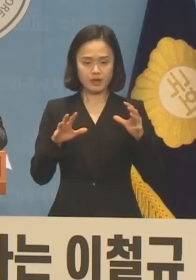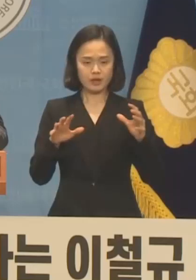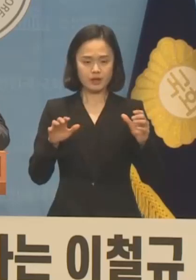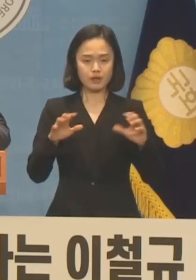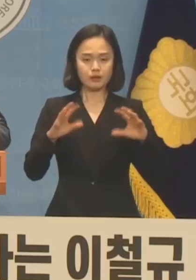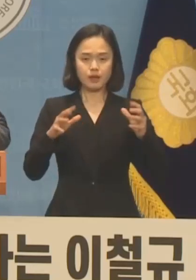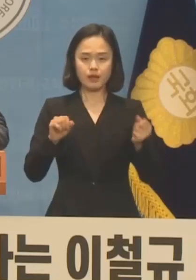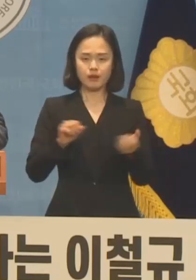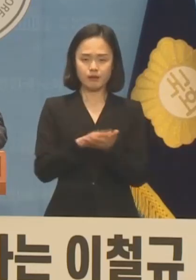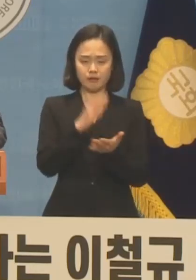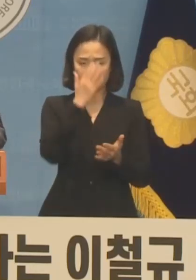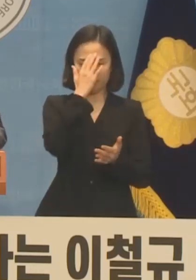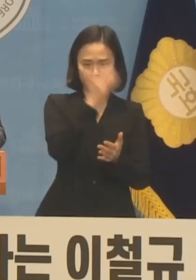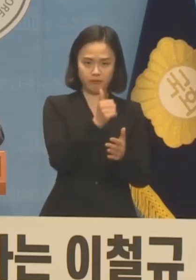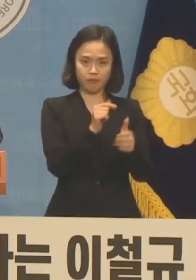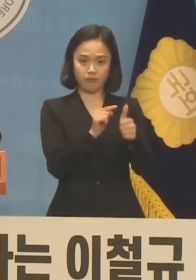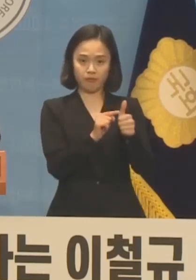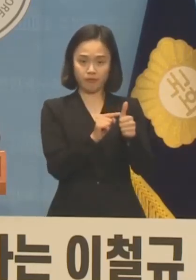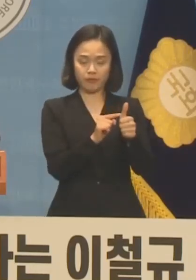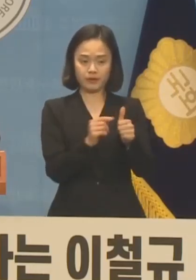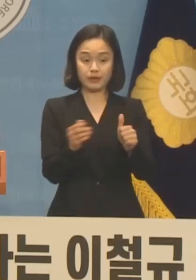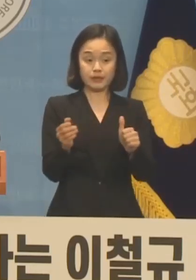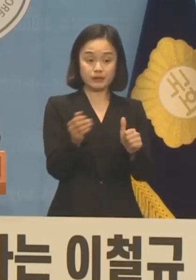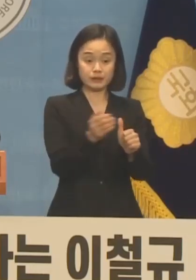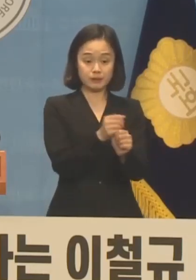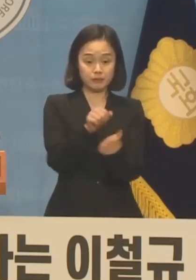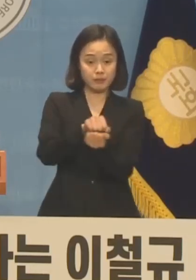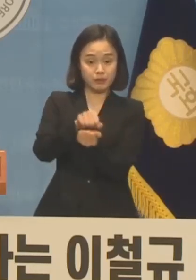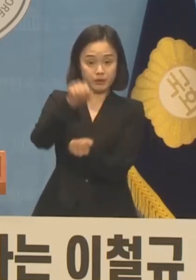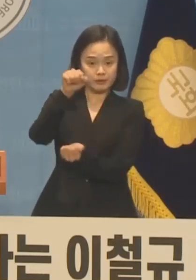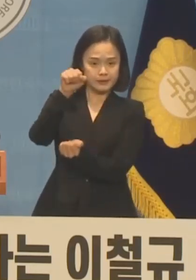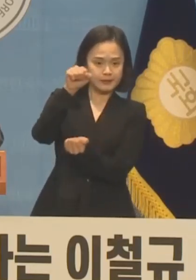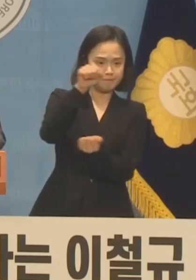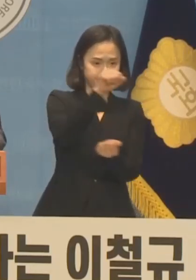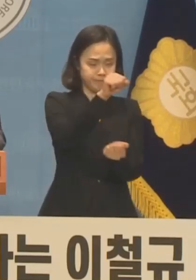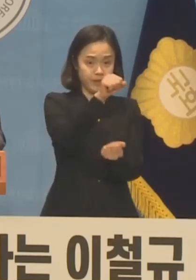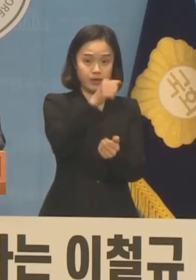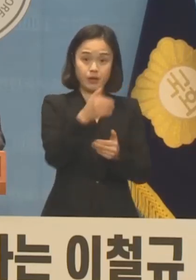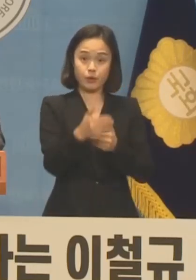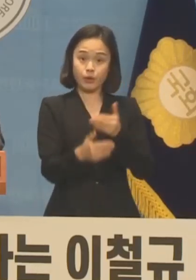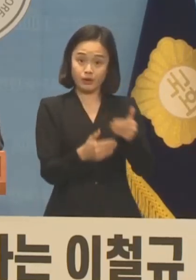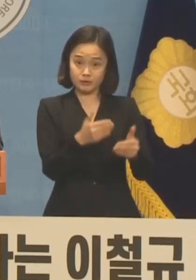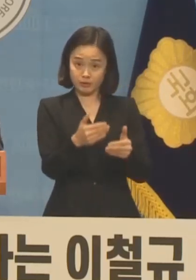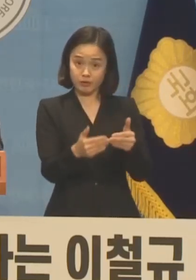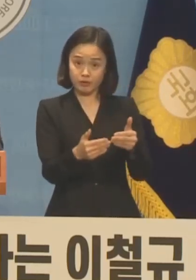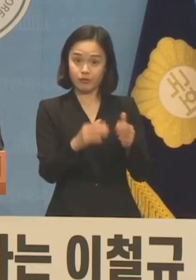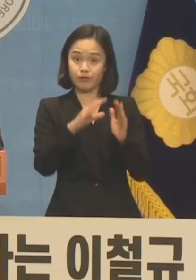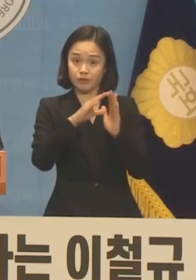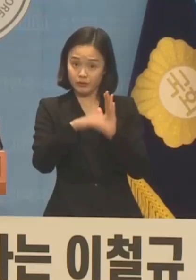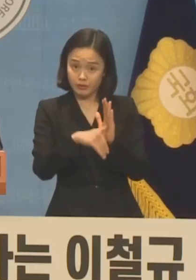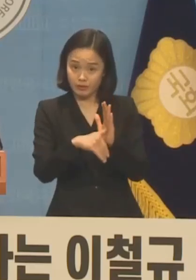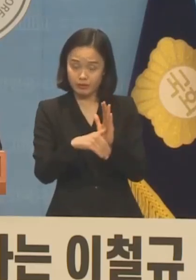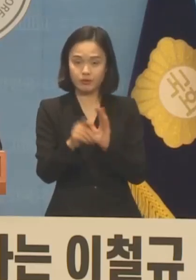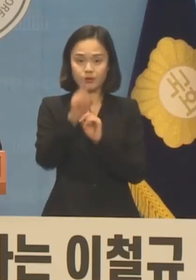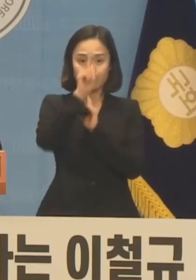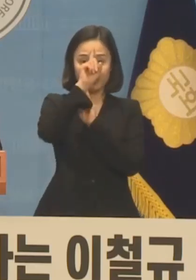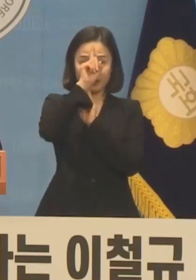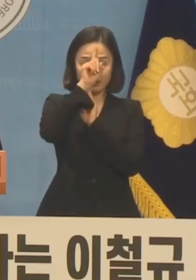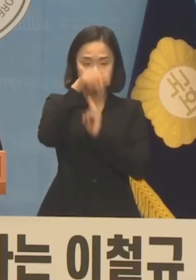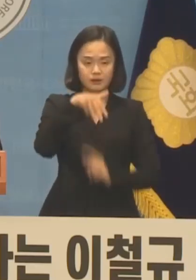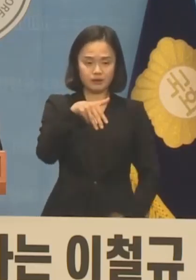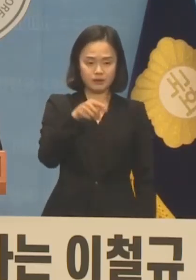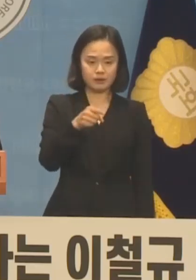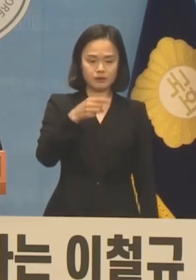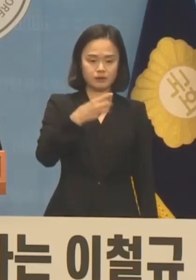체포영장의 집행 과정에 있는 데서 이철규